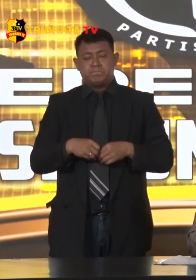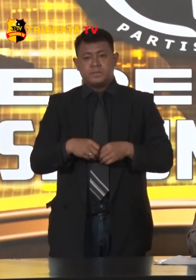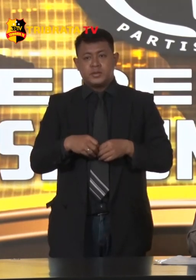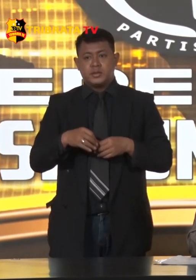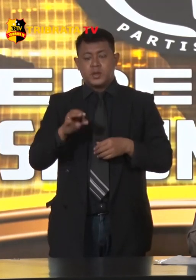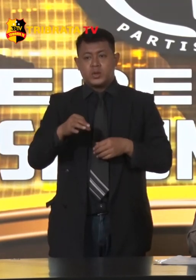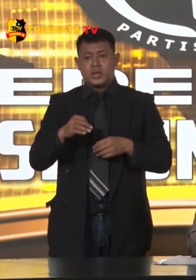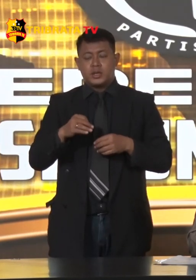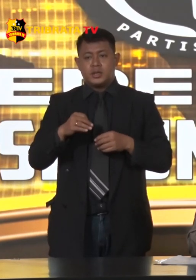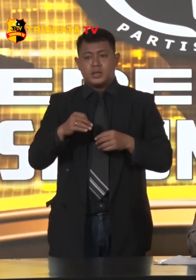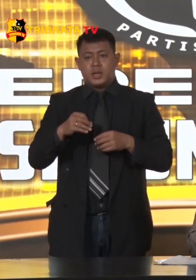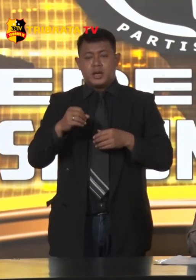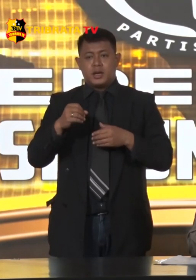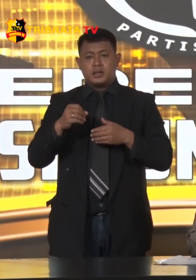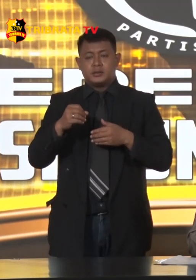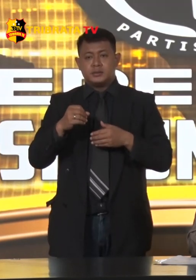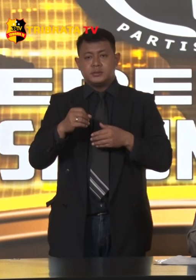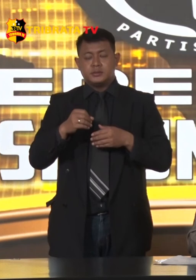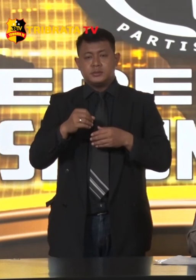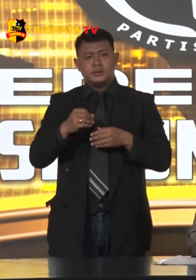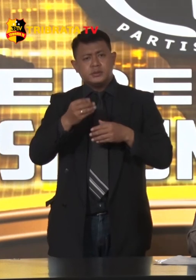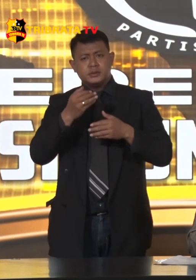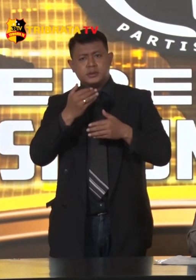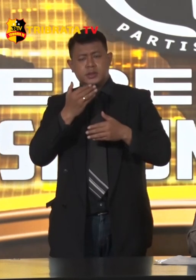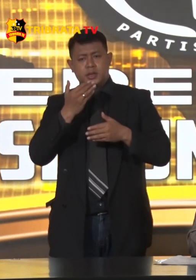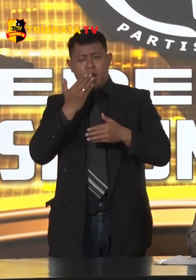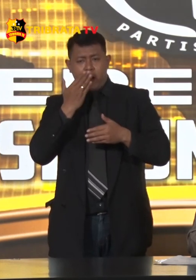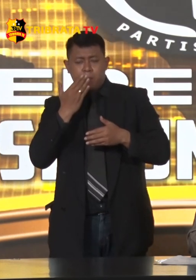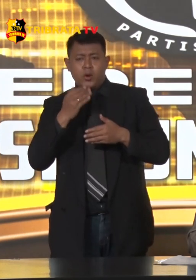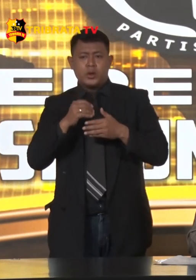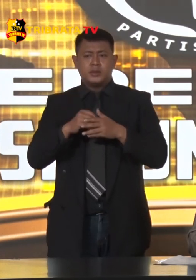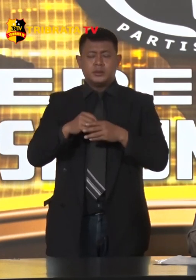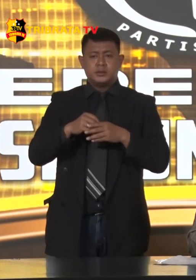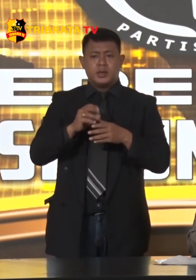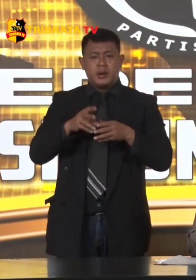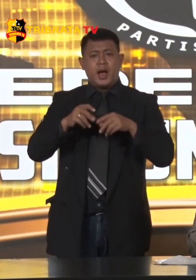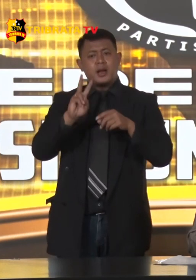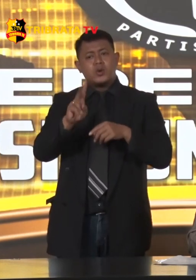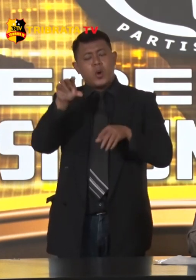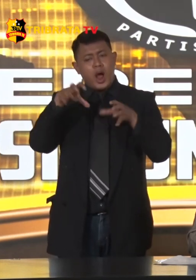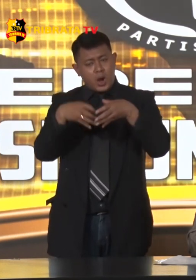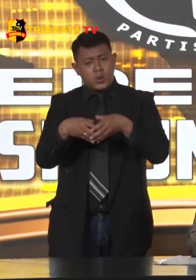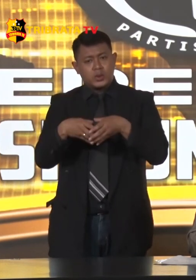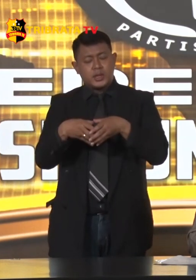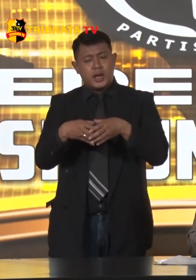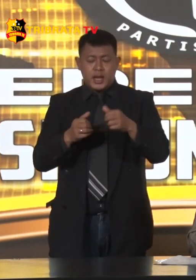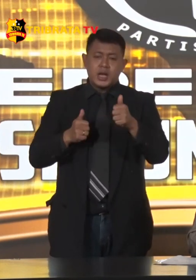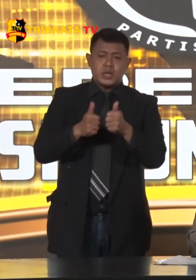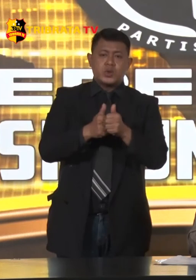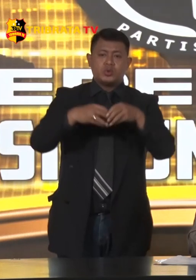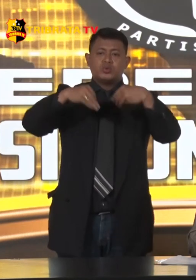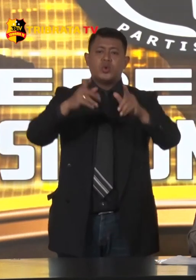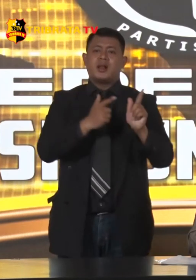Ambon yang terkait dengan Papua, ini masih didalami dan untuk sementara masih ada dua anggota yang terlibat.